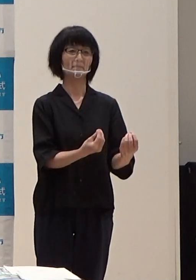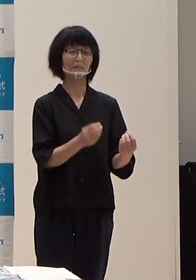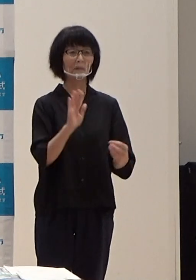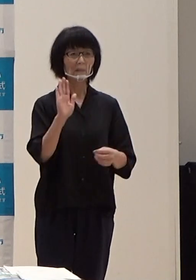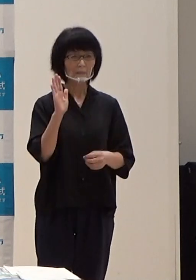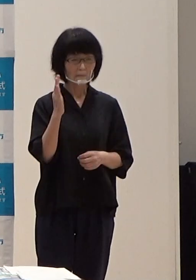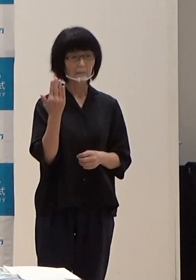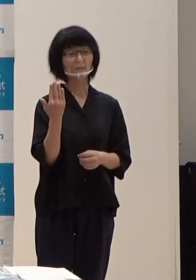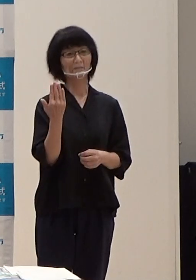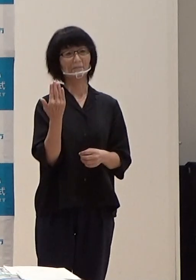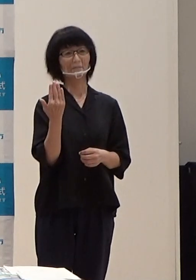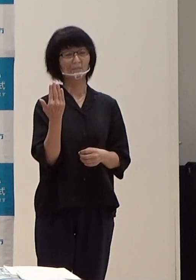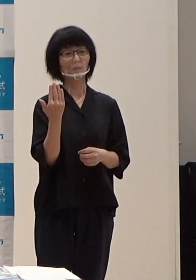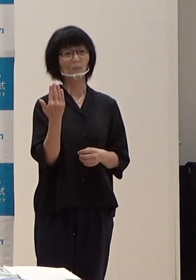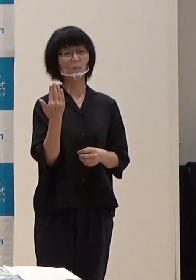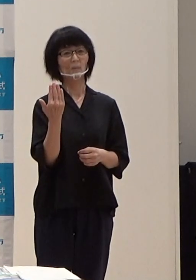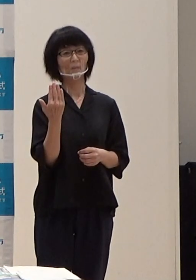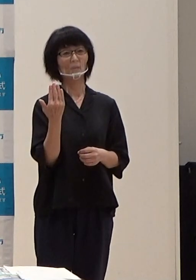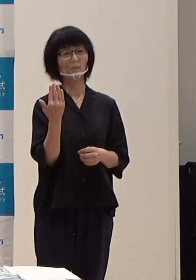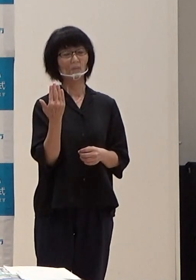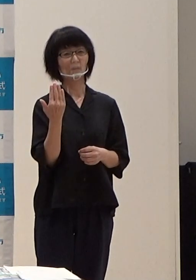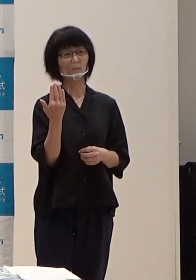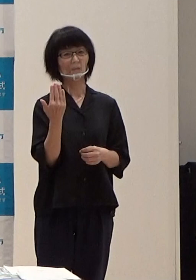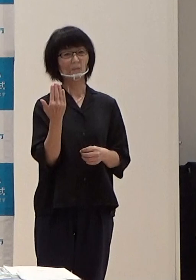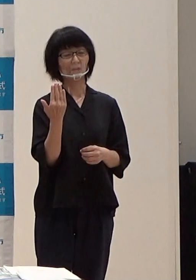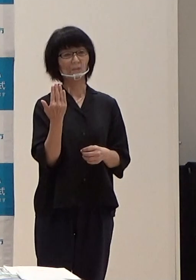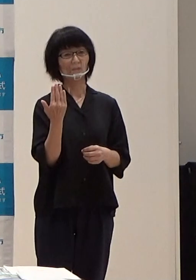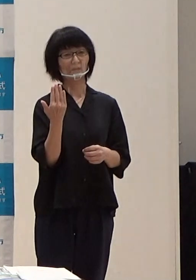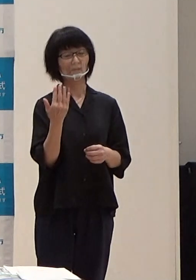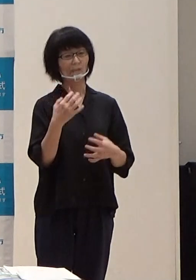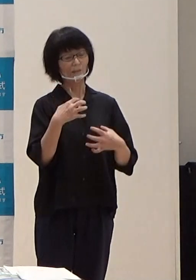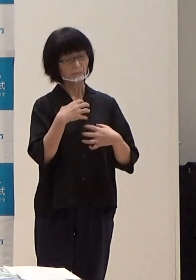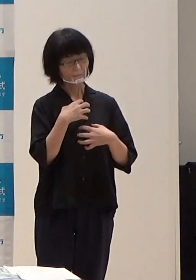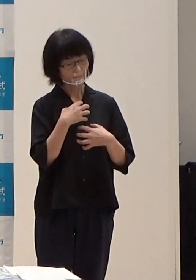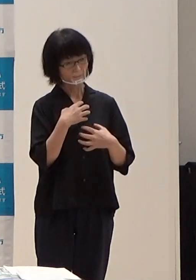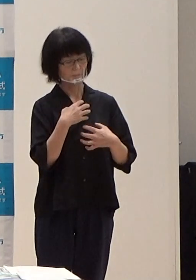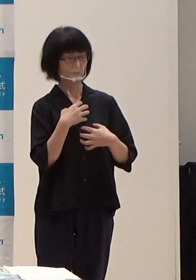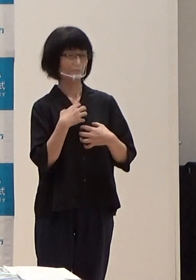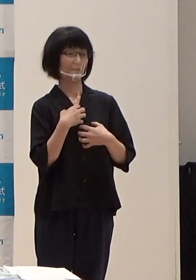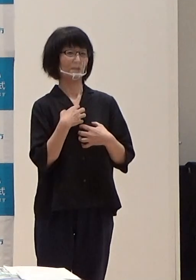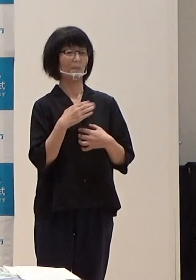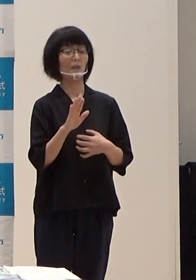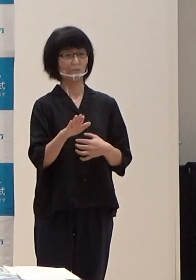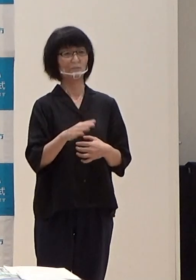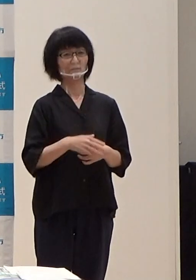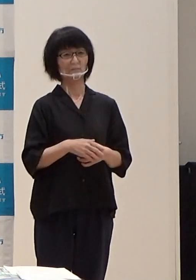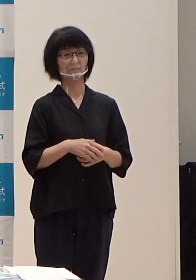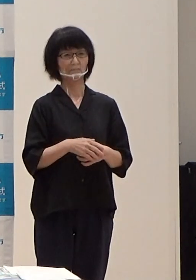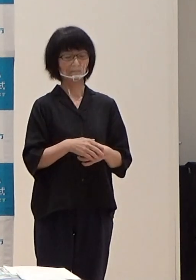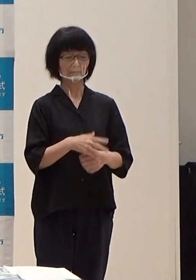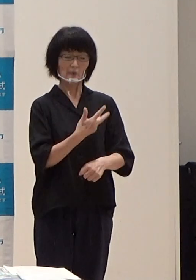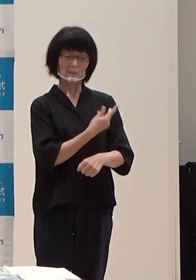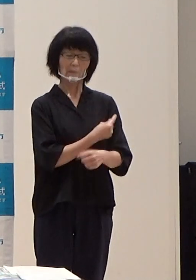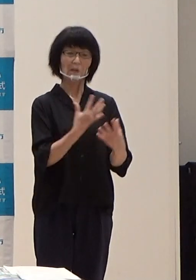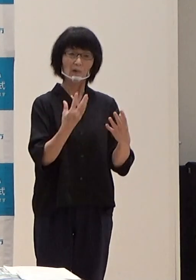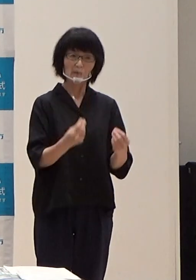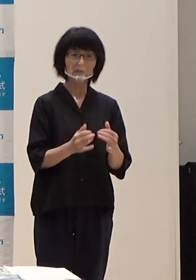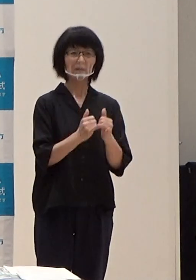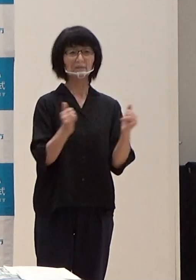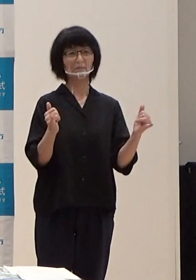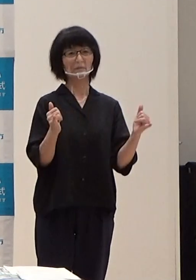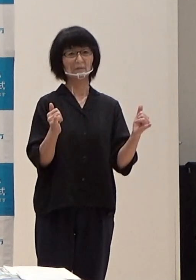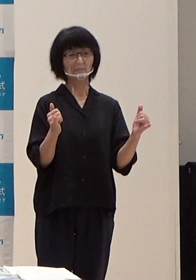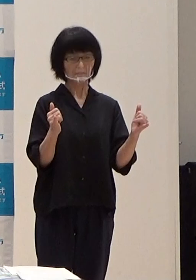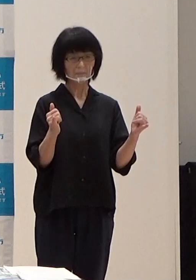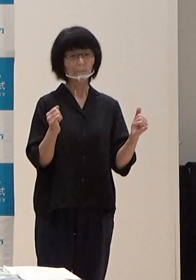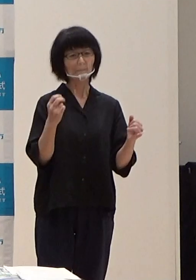どういう注意がいるかというご趣旨かと思いますけれども、おっしゃる通りでございまして、ワクチン接種された方でもですね、状況によっては罹患